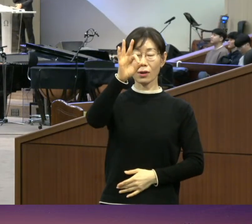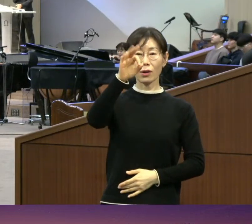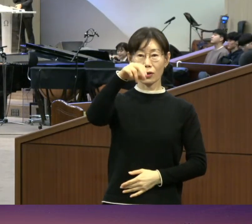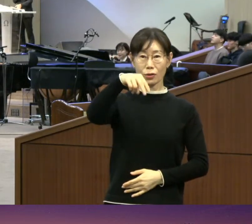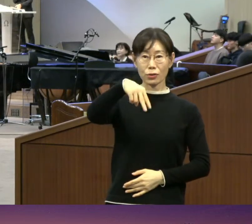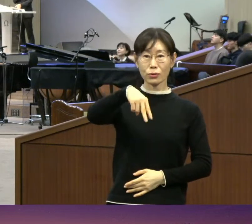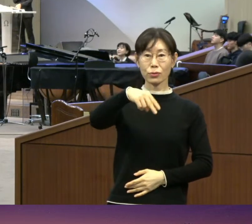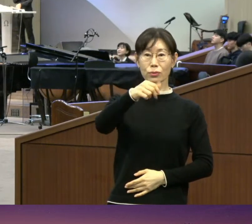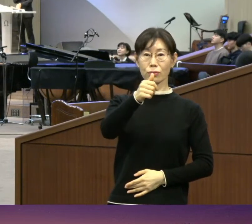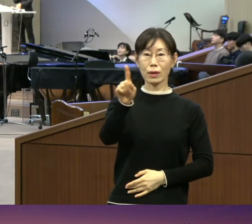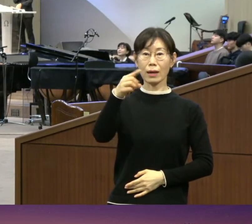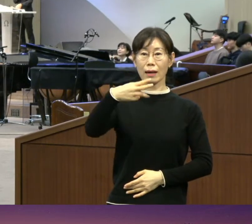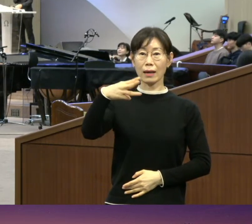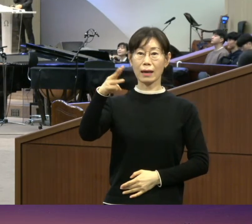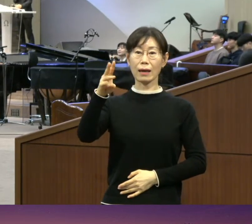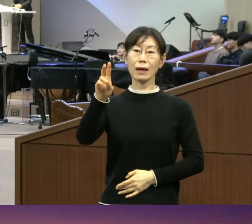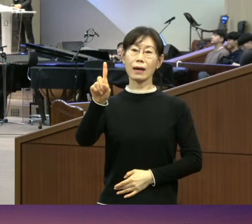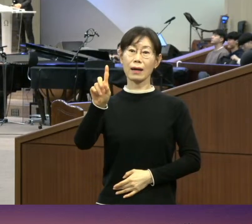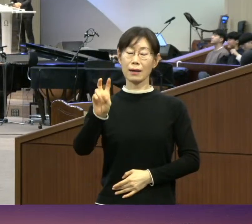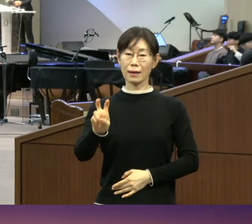박수로 맞이하겠습니다.